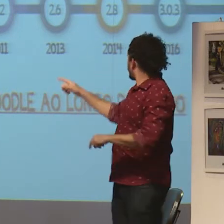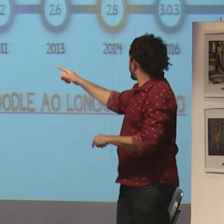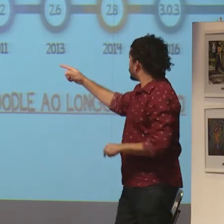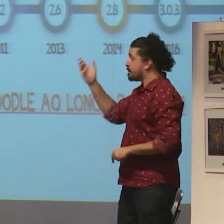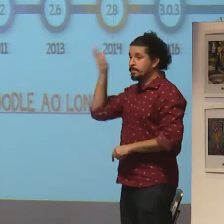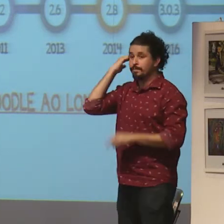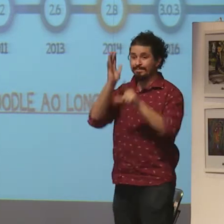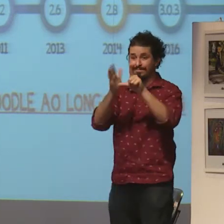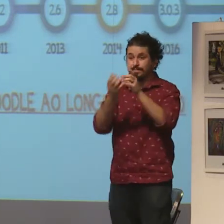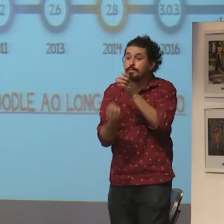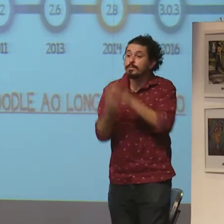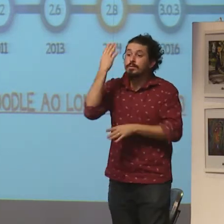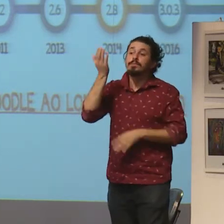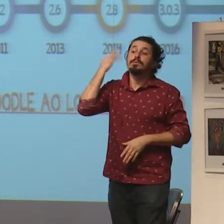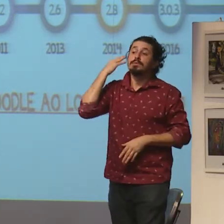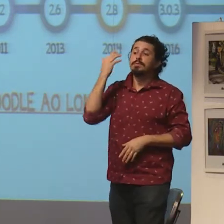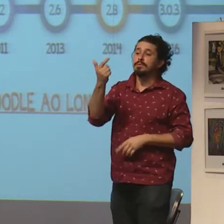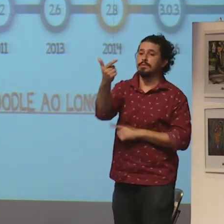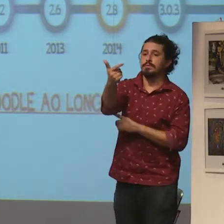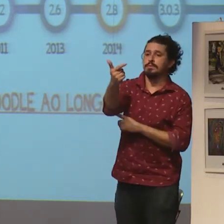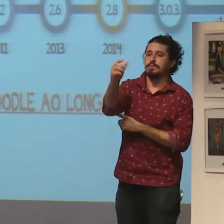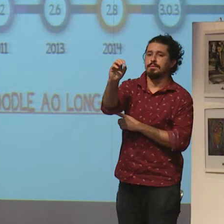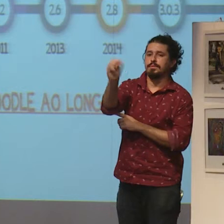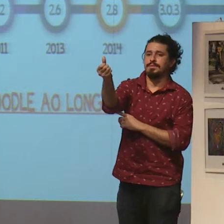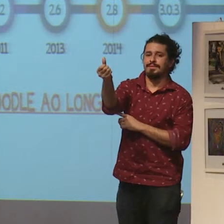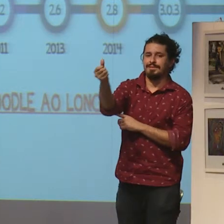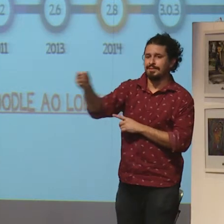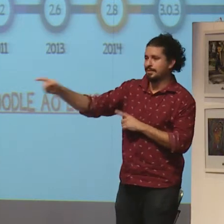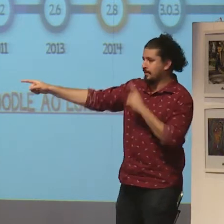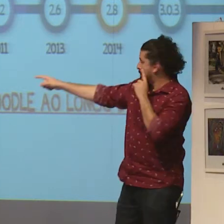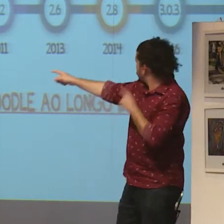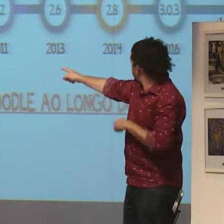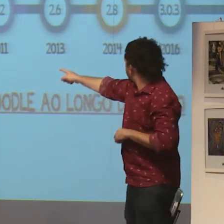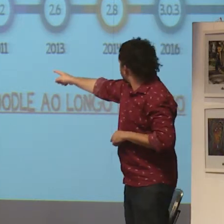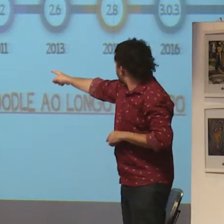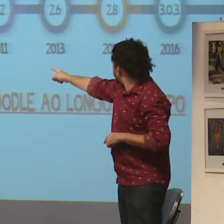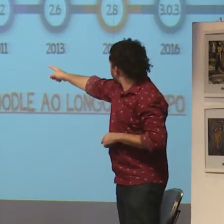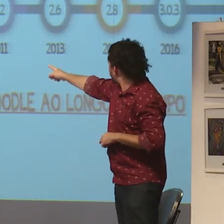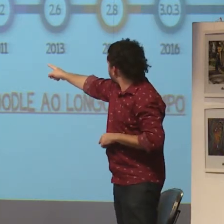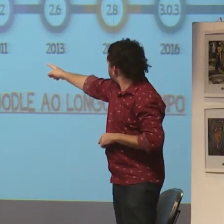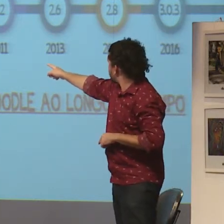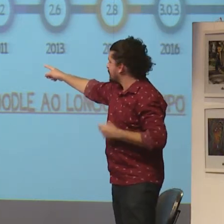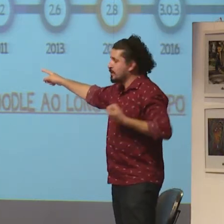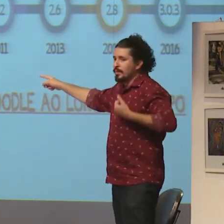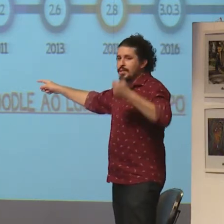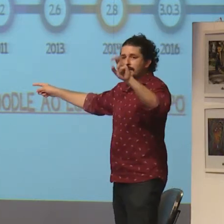3.3, porque quando foi criado Letras Libras foi em 2006, né? Então, a gente tinha a versão